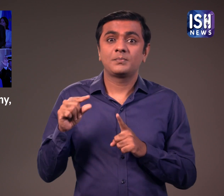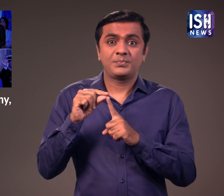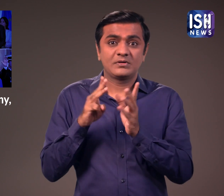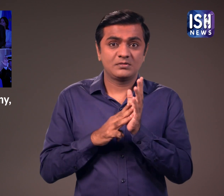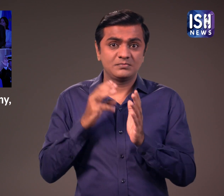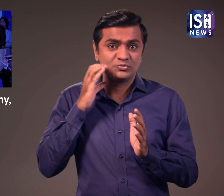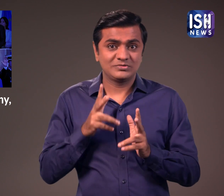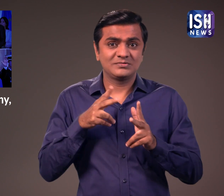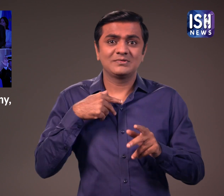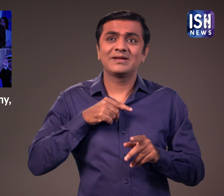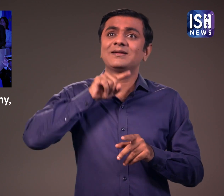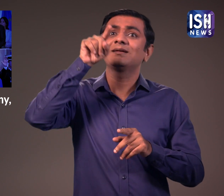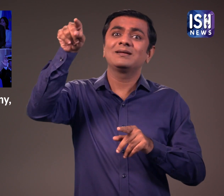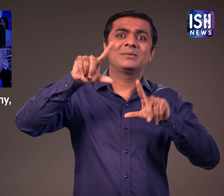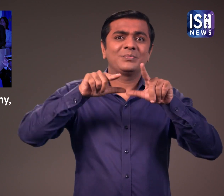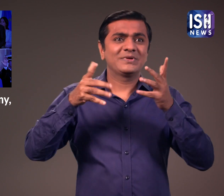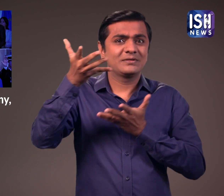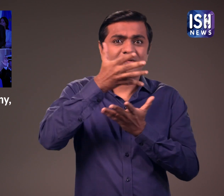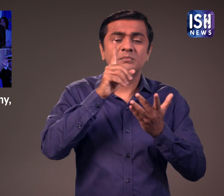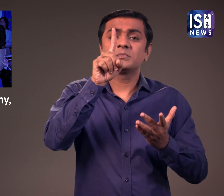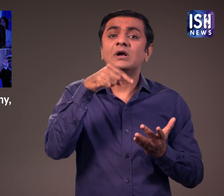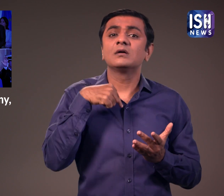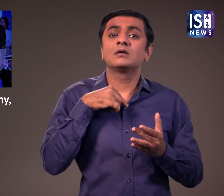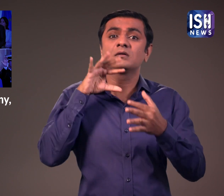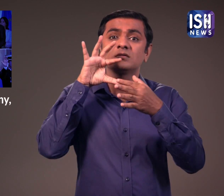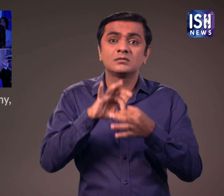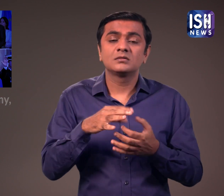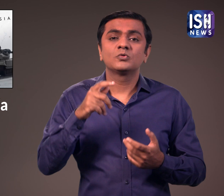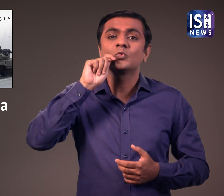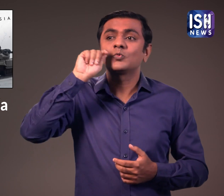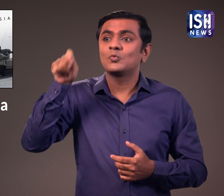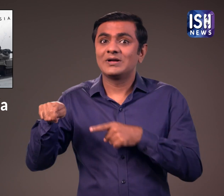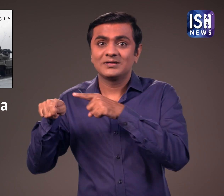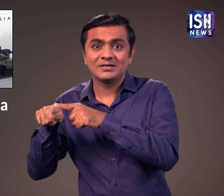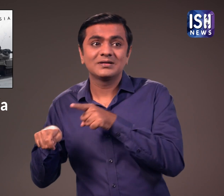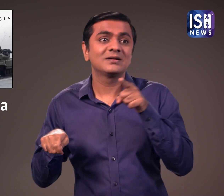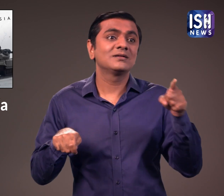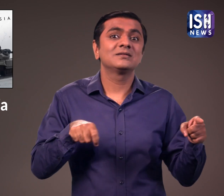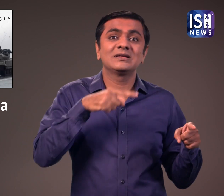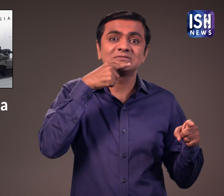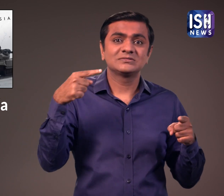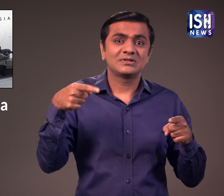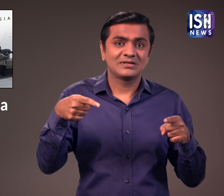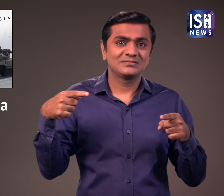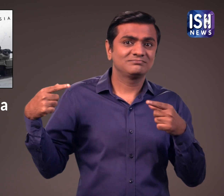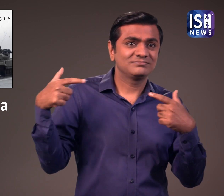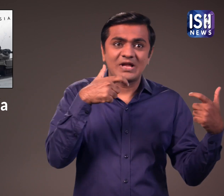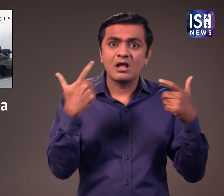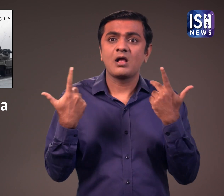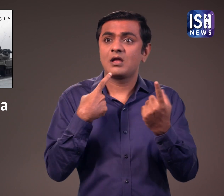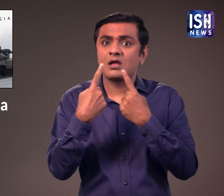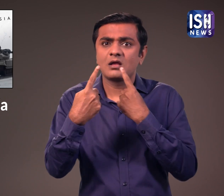उन्होंने यह भी कहा था कि दौरे के दौरान वह यूक्रेन पर रूस के आकरमन पर